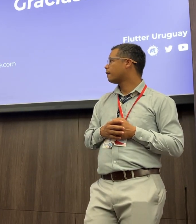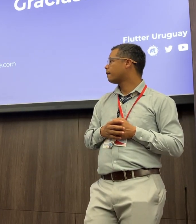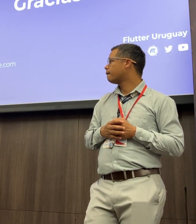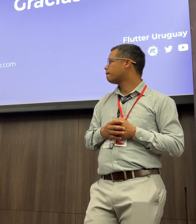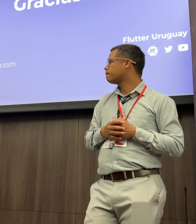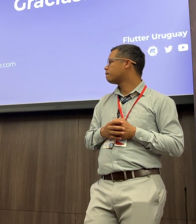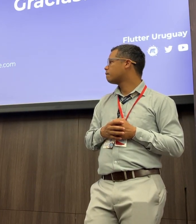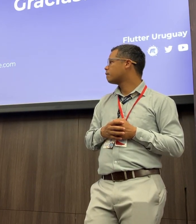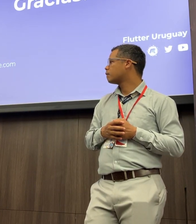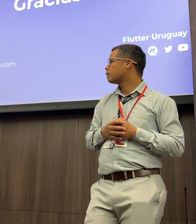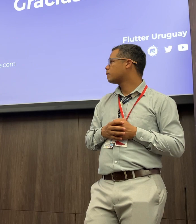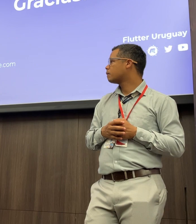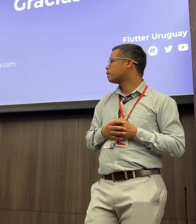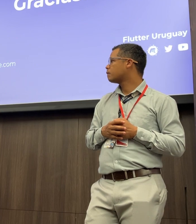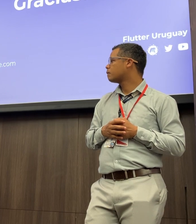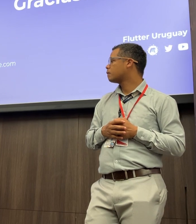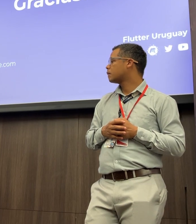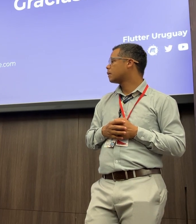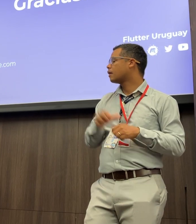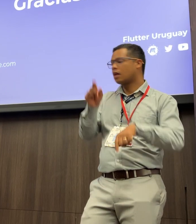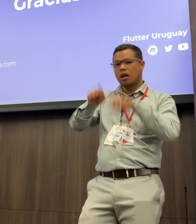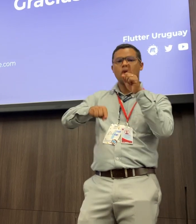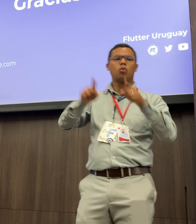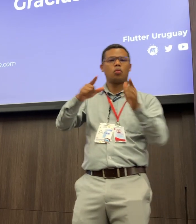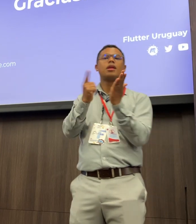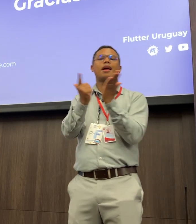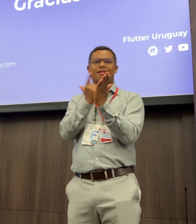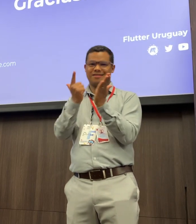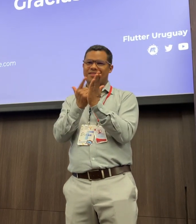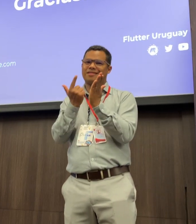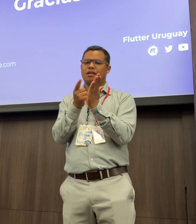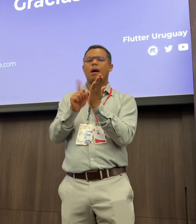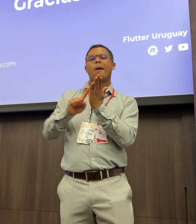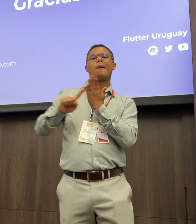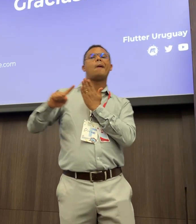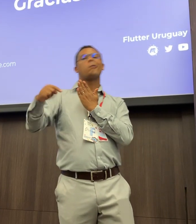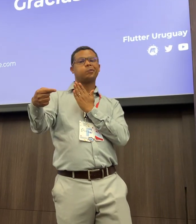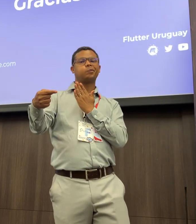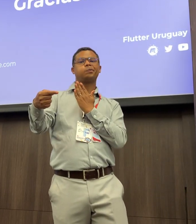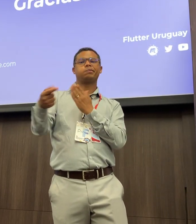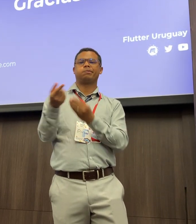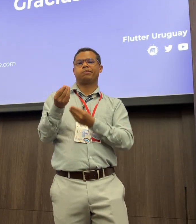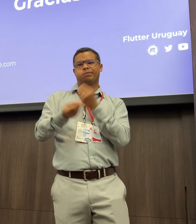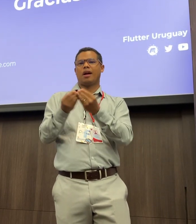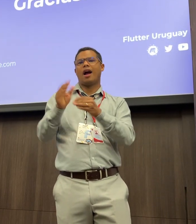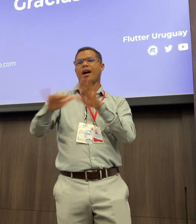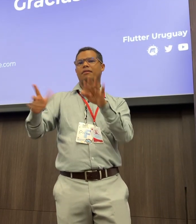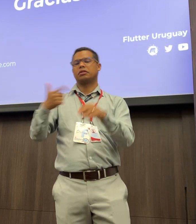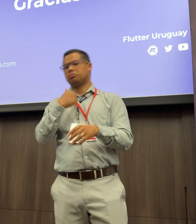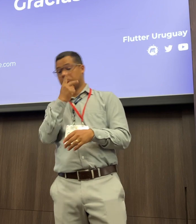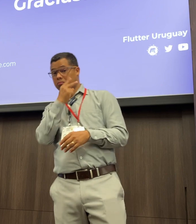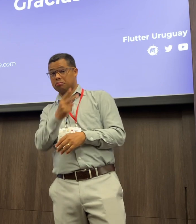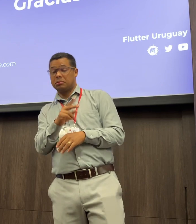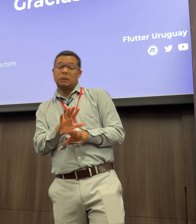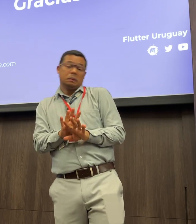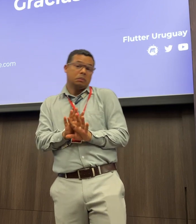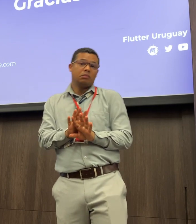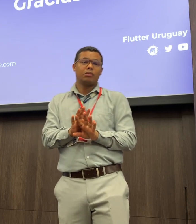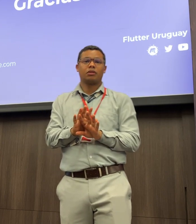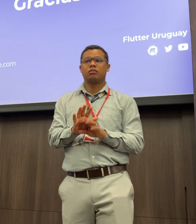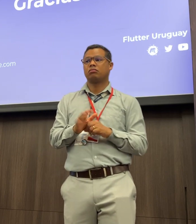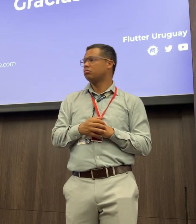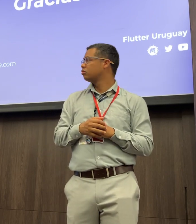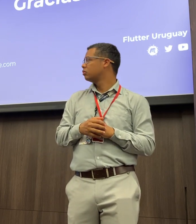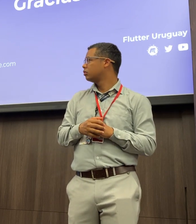esto por detrás, simplemente que no nos damos cuenta porque después nos comunicamos a través de un SDK con métodos más high level, pero por detrás están